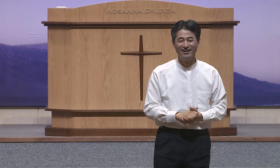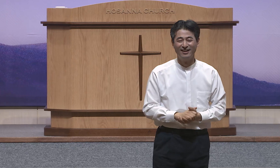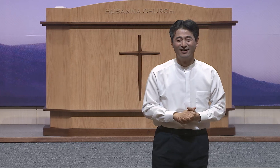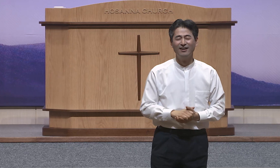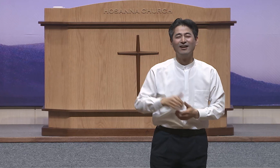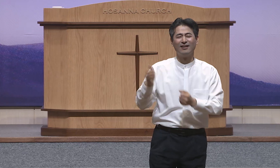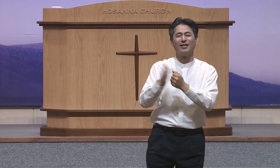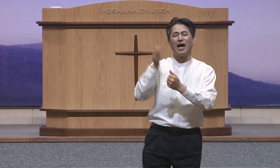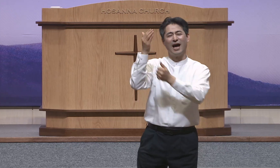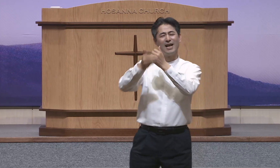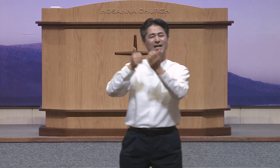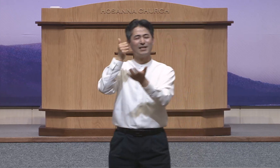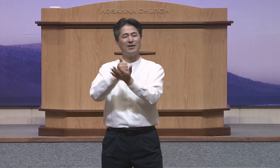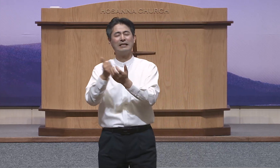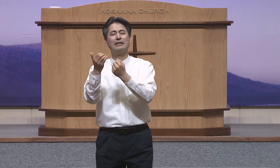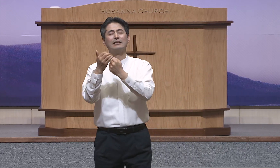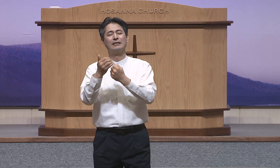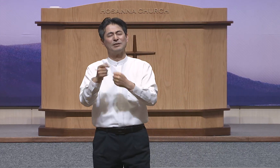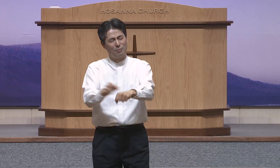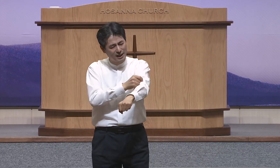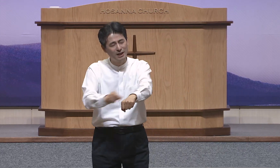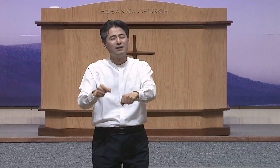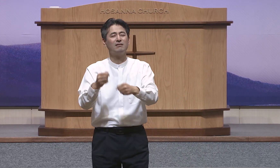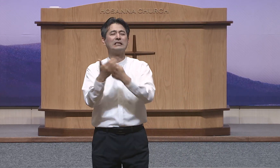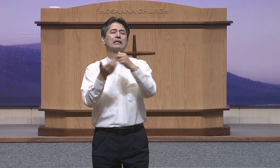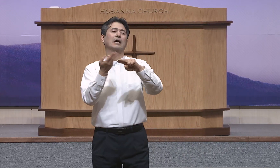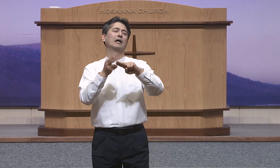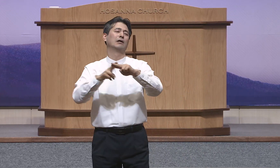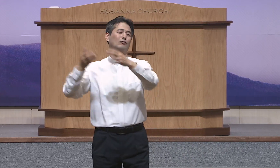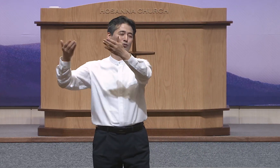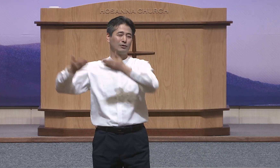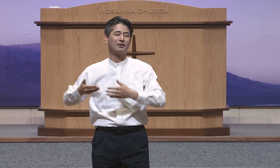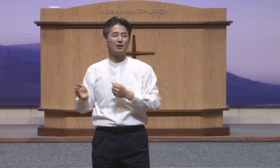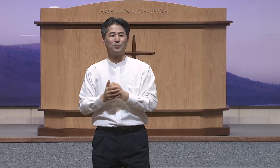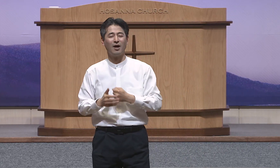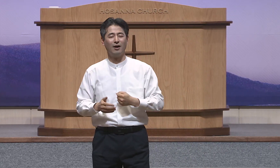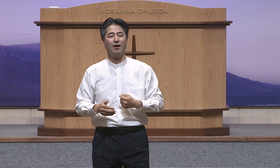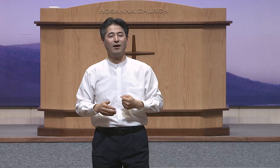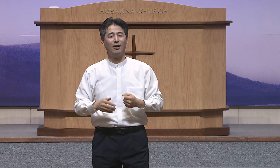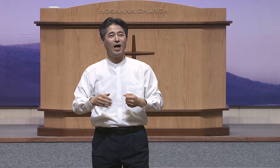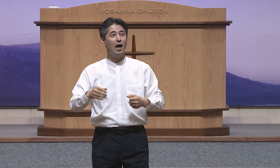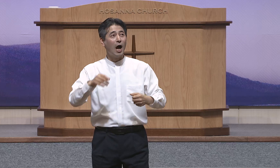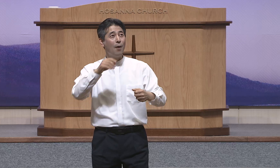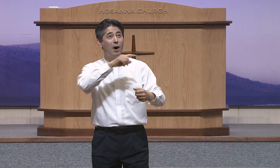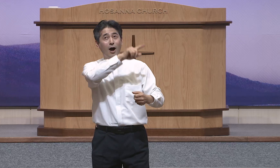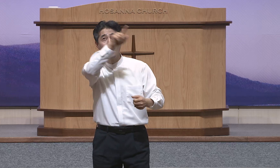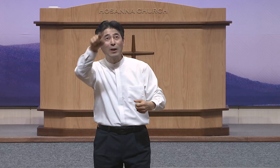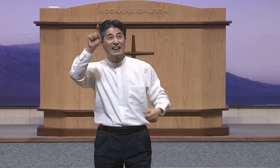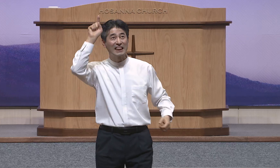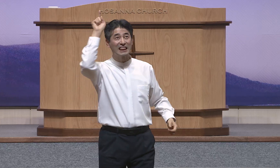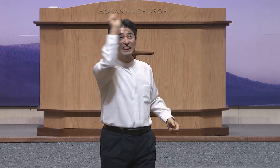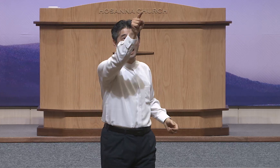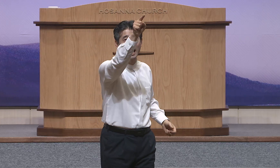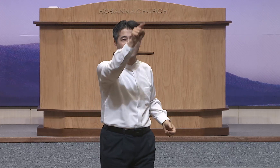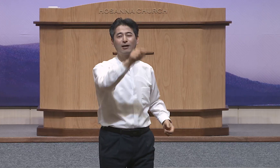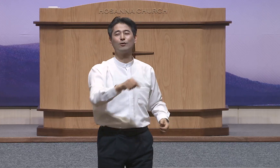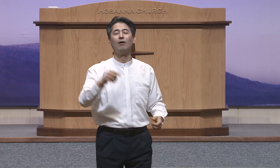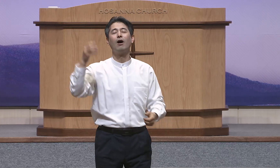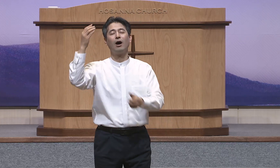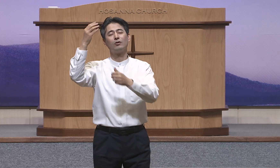그렇게 했을 텐데 하나님께서 저에게 특별히 그 시간 함께 하셔서 저의 은사에